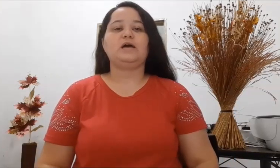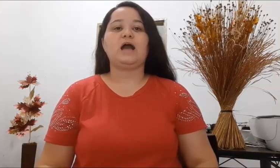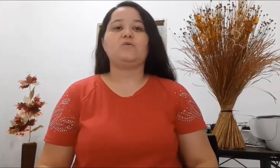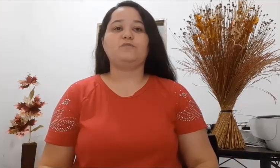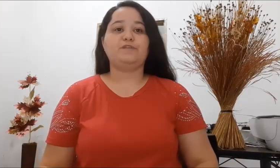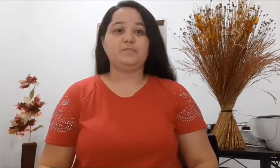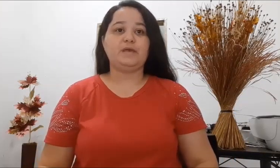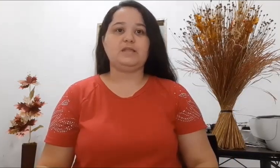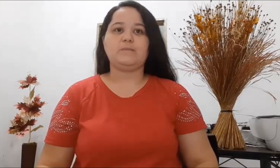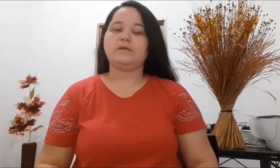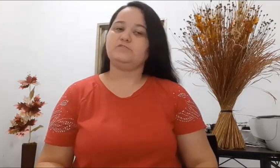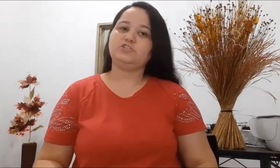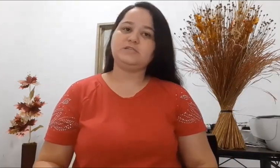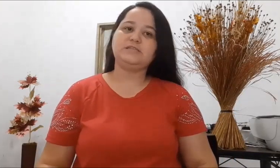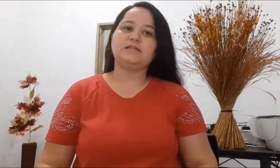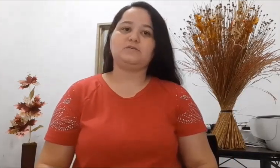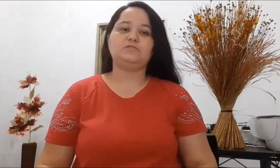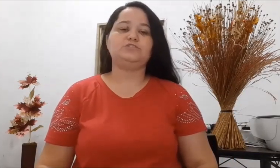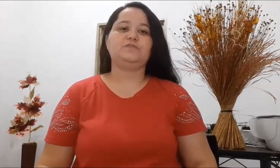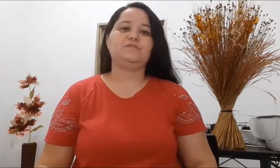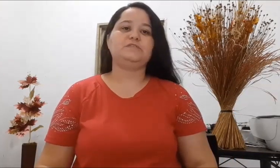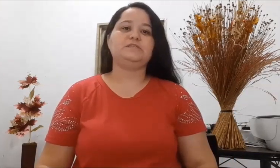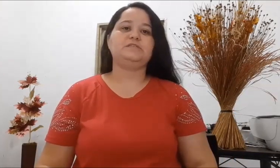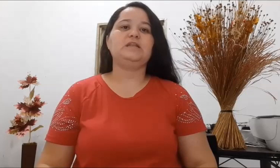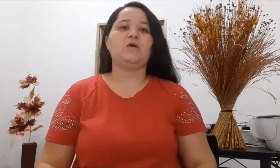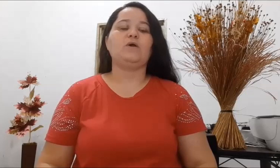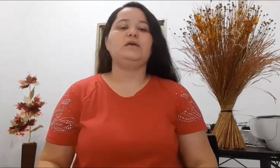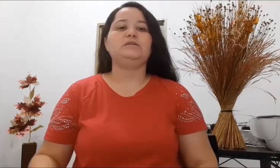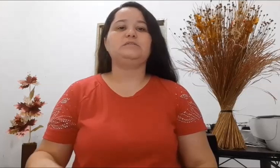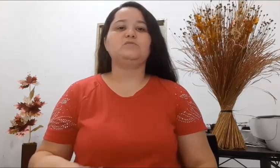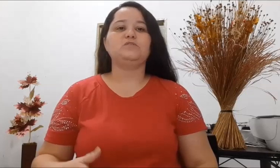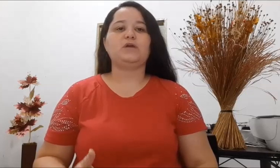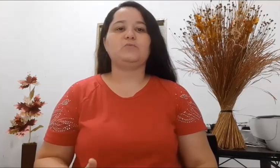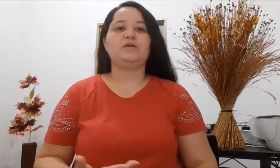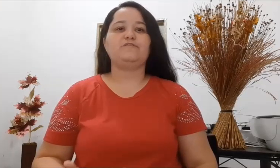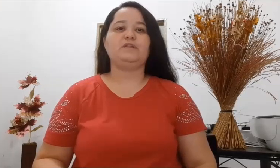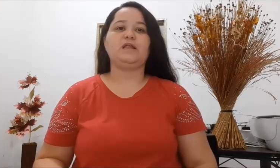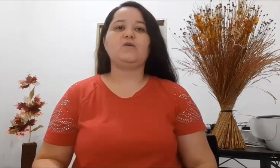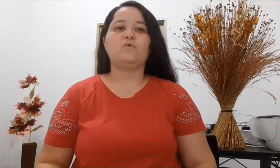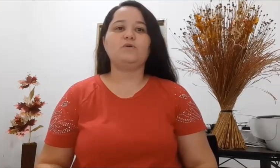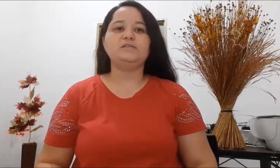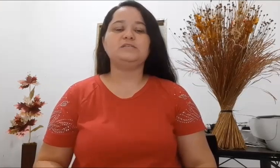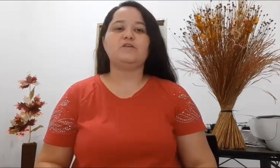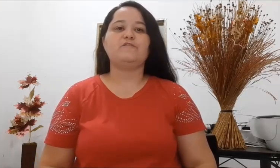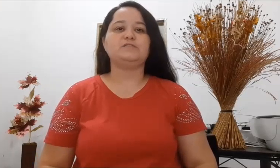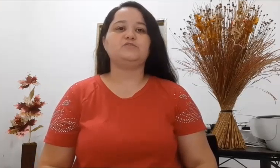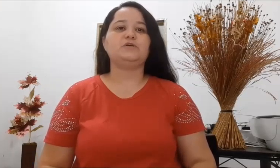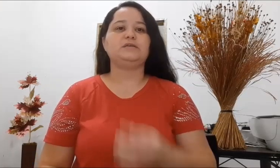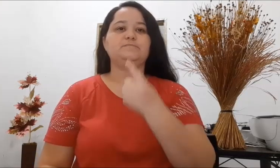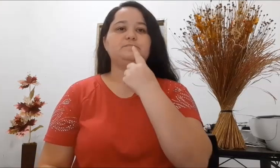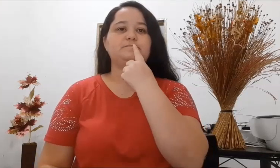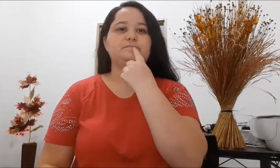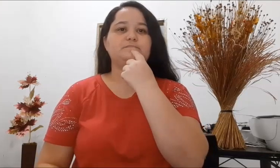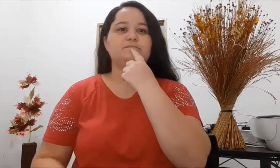a cor vermelha é a mais utilizada quando a gente vai fazer esse sinal. Então, se eu quero me referir a cores, eu faço isso aqui.